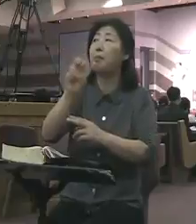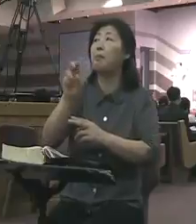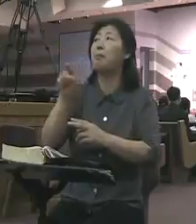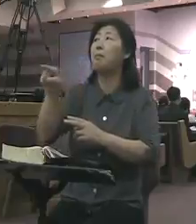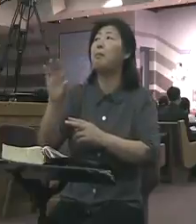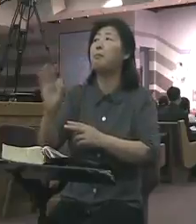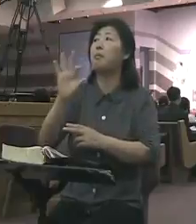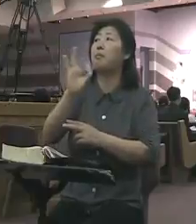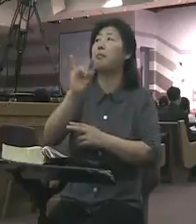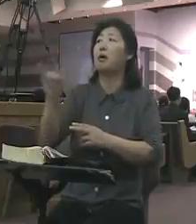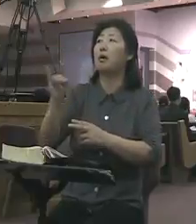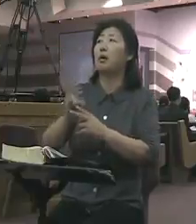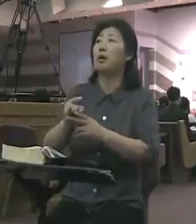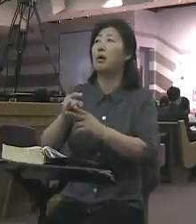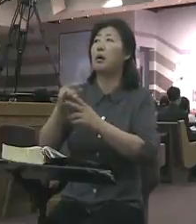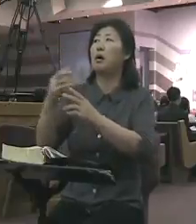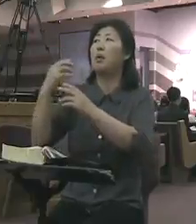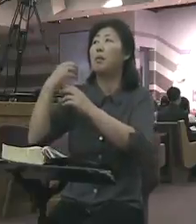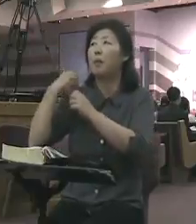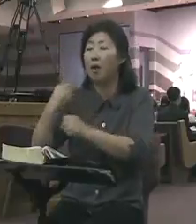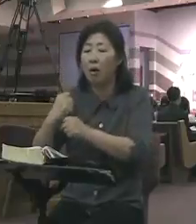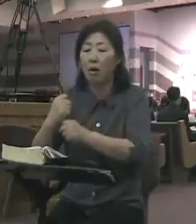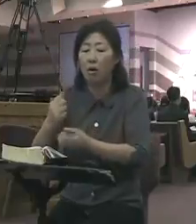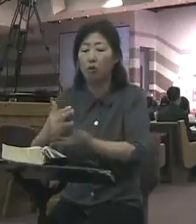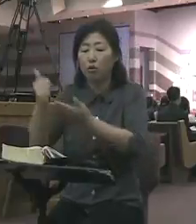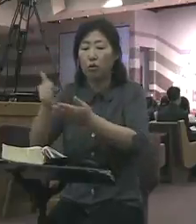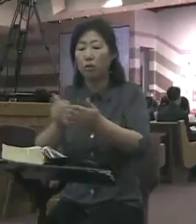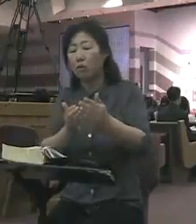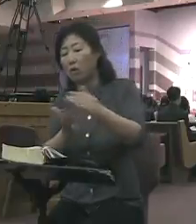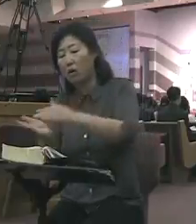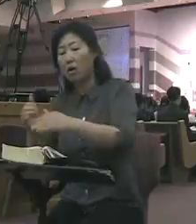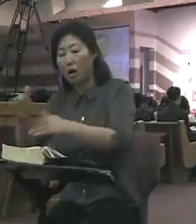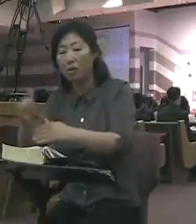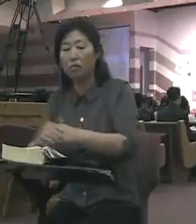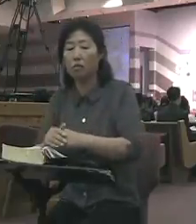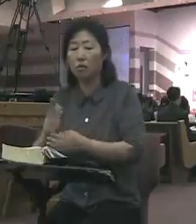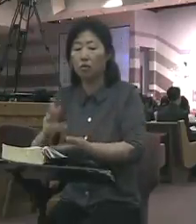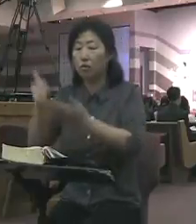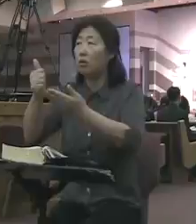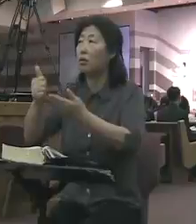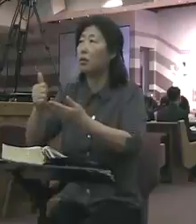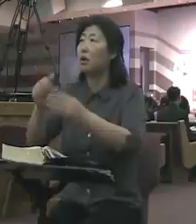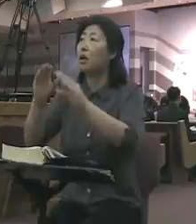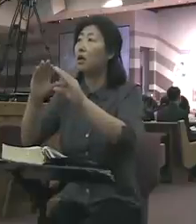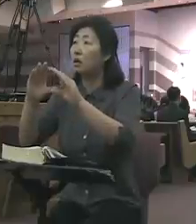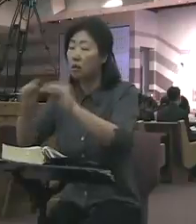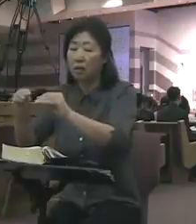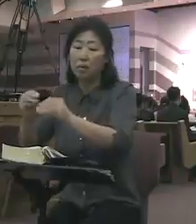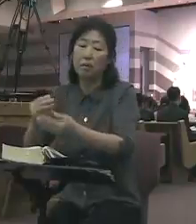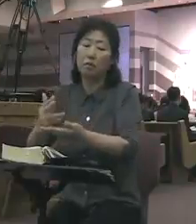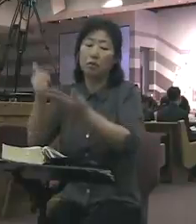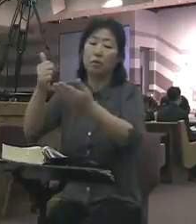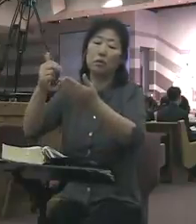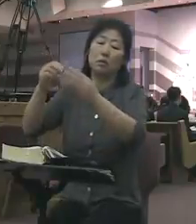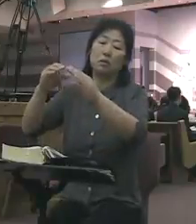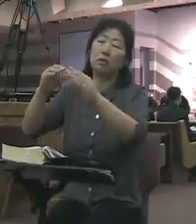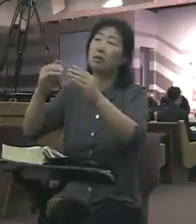가는 대로 내가 가고, 주님께서 턴하는 대로 내가 턴하고, 주님께서 스톱하시면 스톱하는 것이 믿음 생활이라는